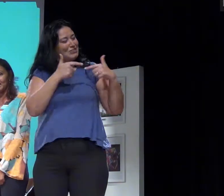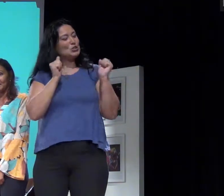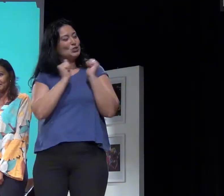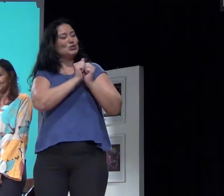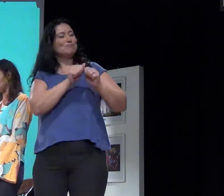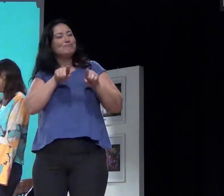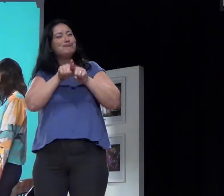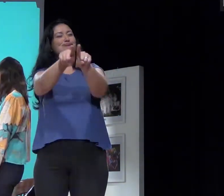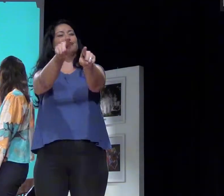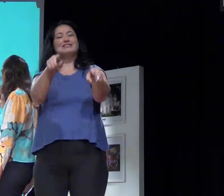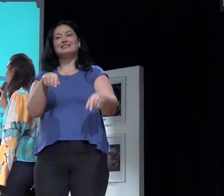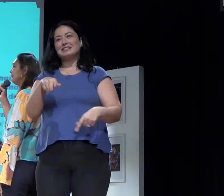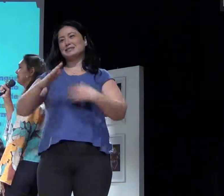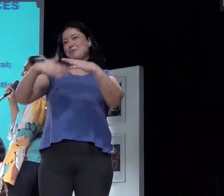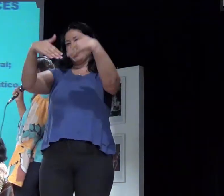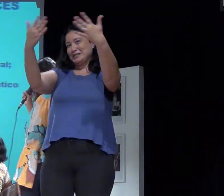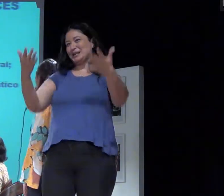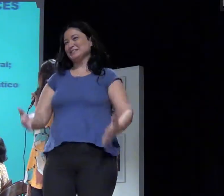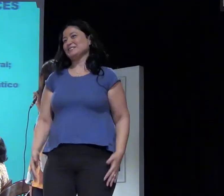nesse processo.